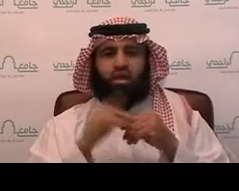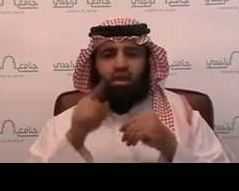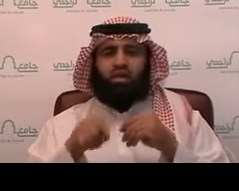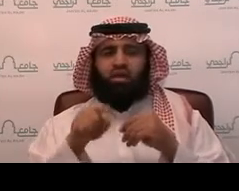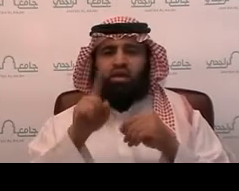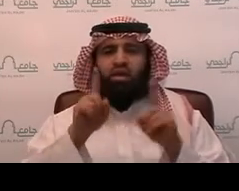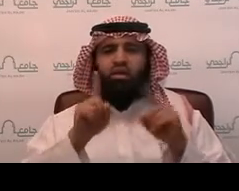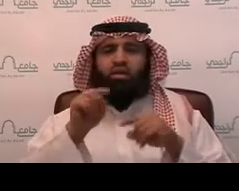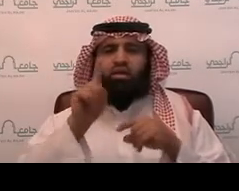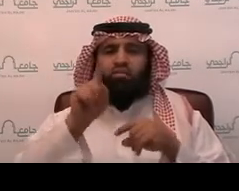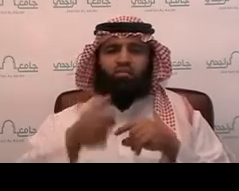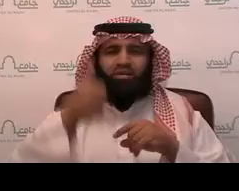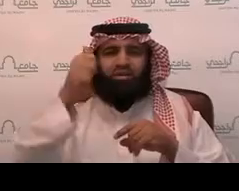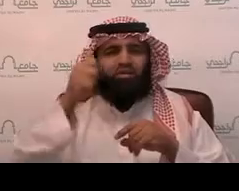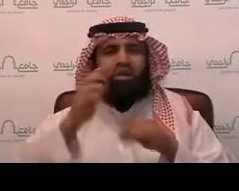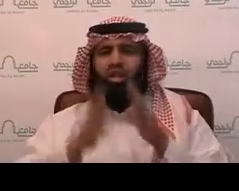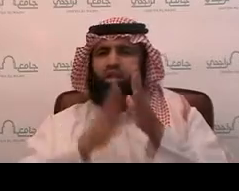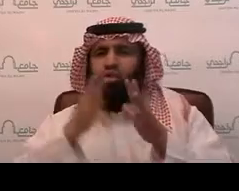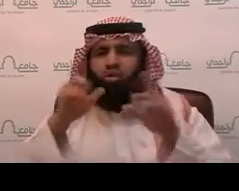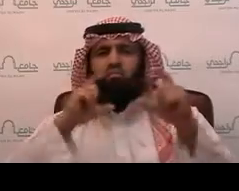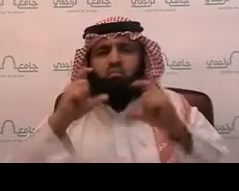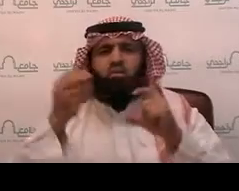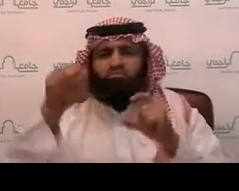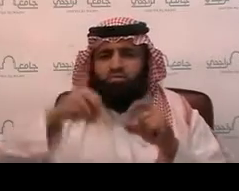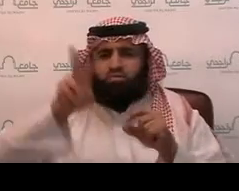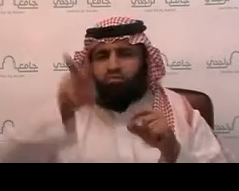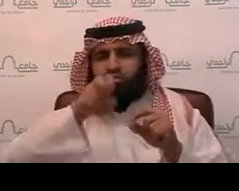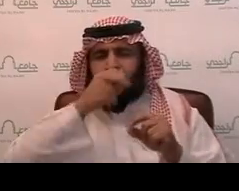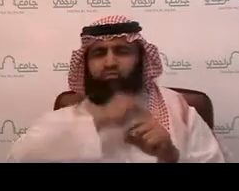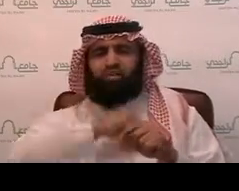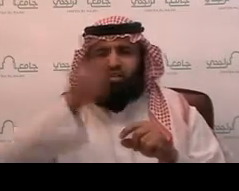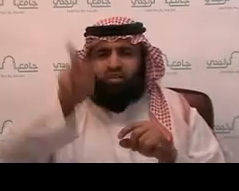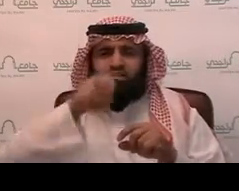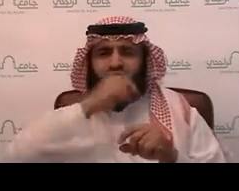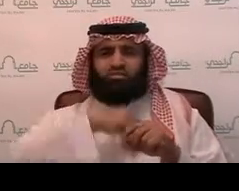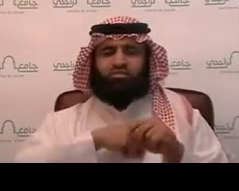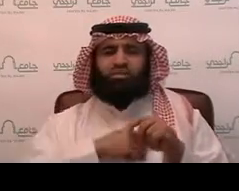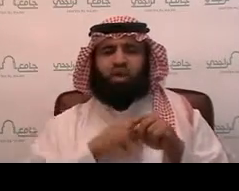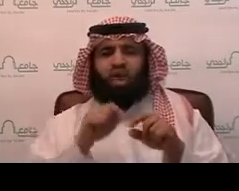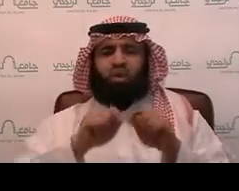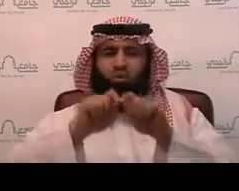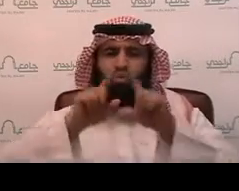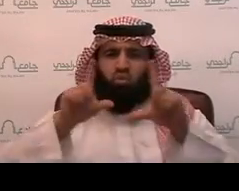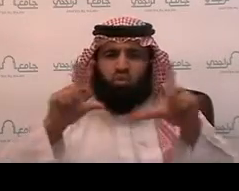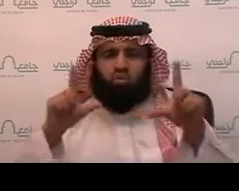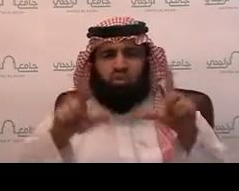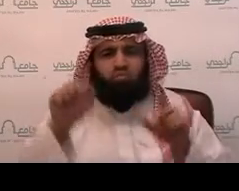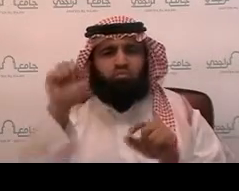هذا الزمن فهو أمر واضح، كما تتعامل به غالب المؤسسات